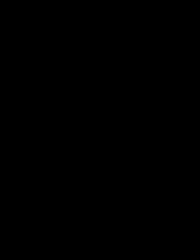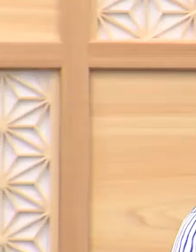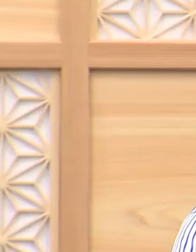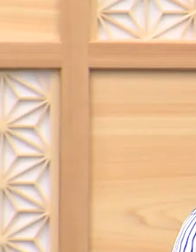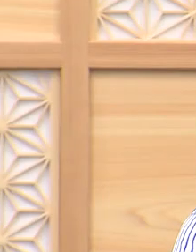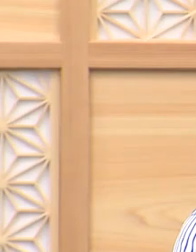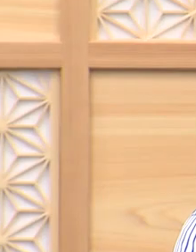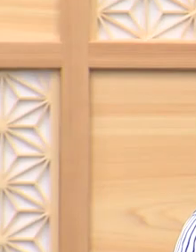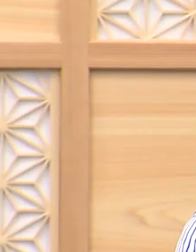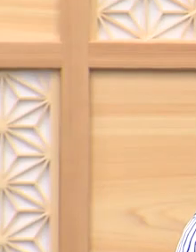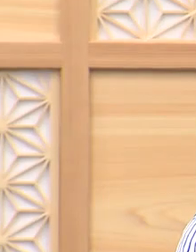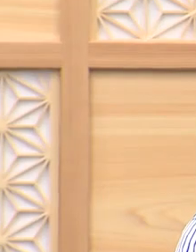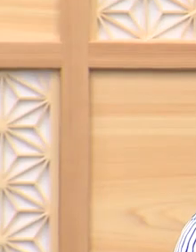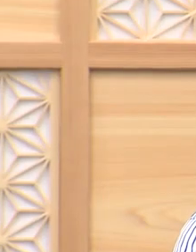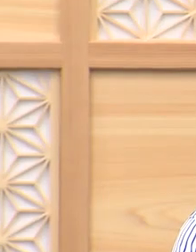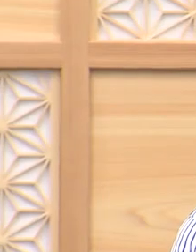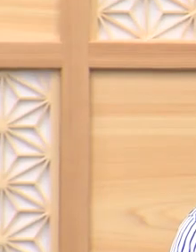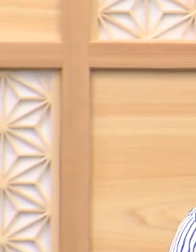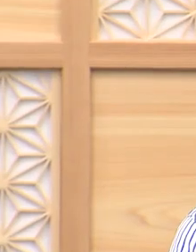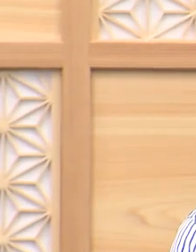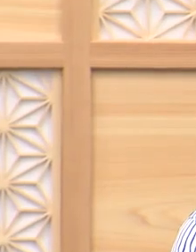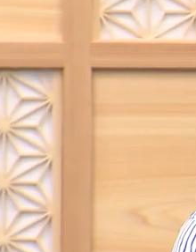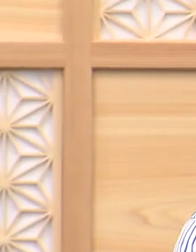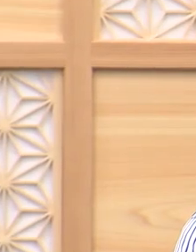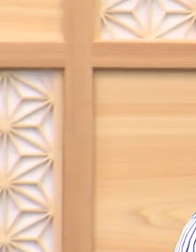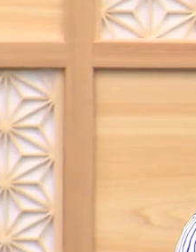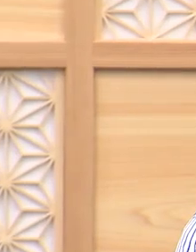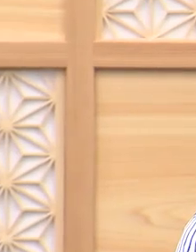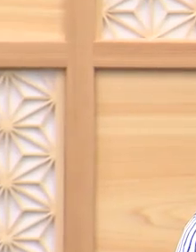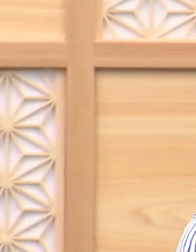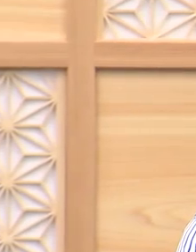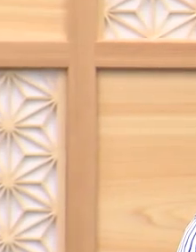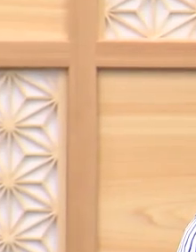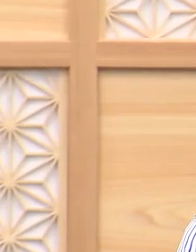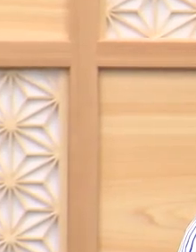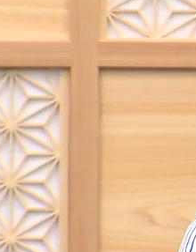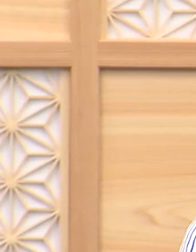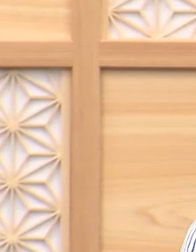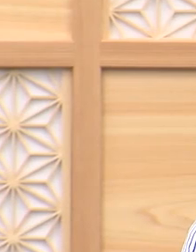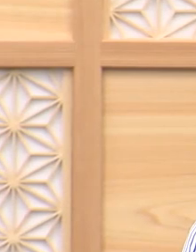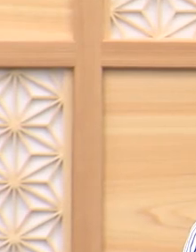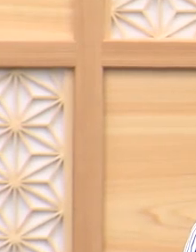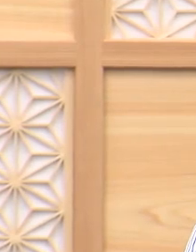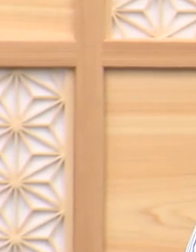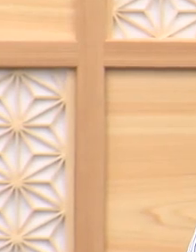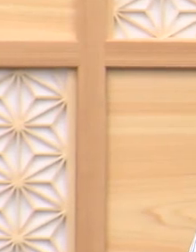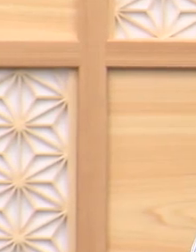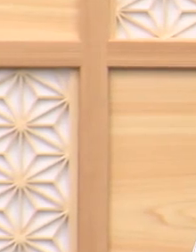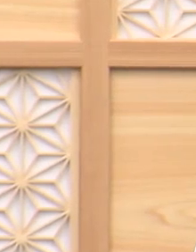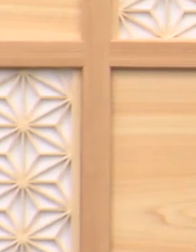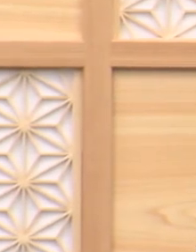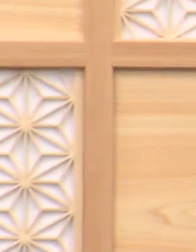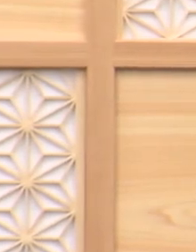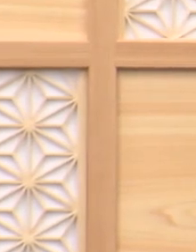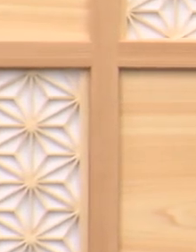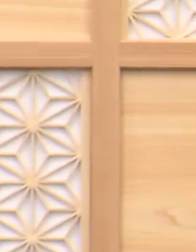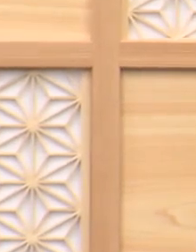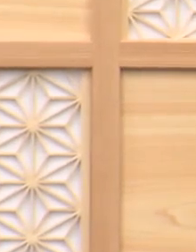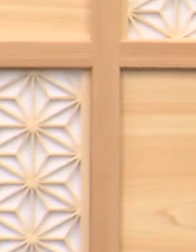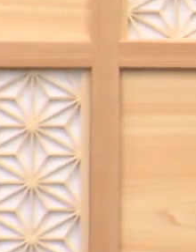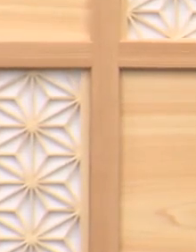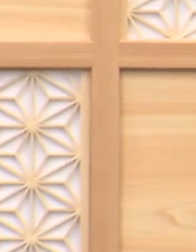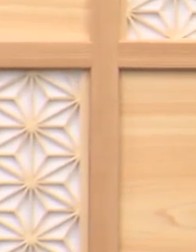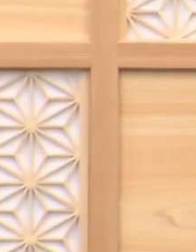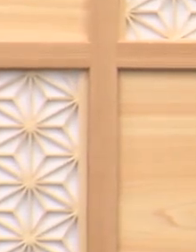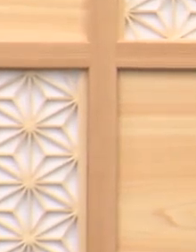します。 はい。いよいよ大臣会合開催まで18日とな